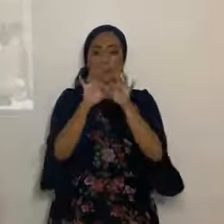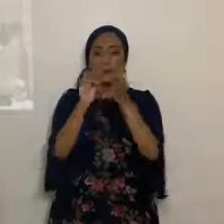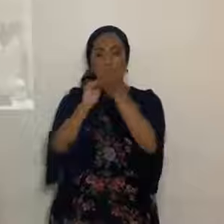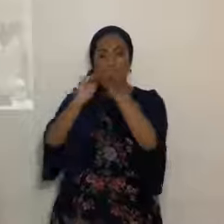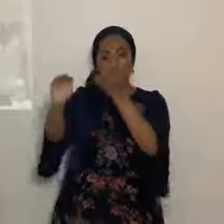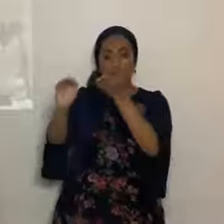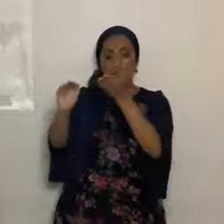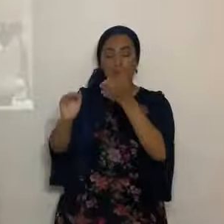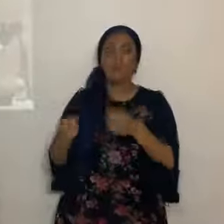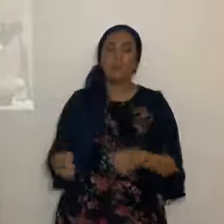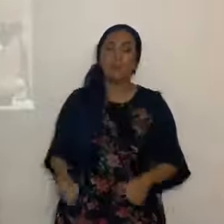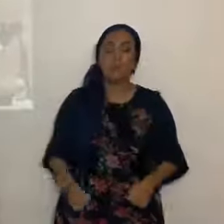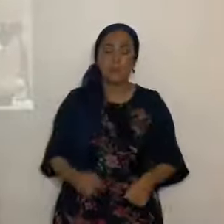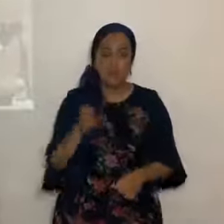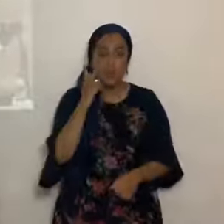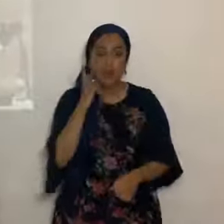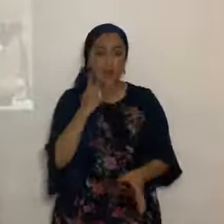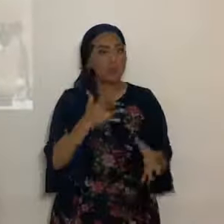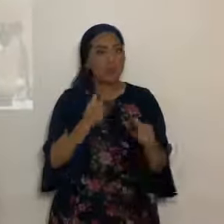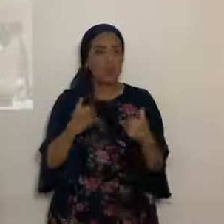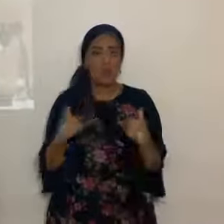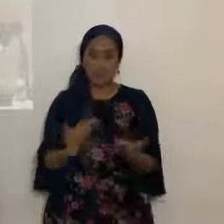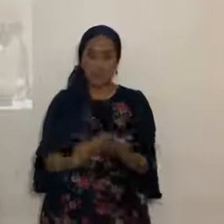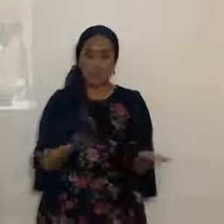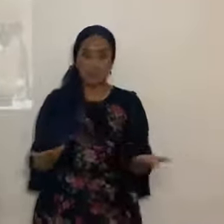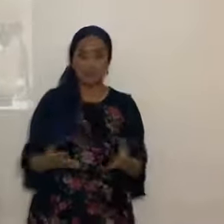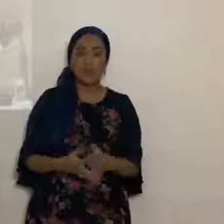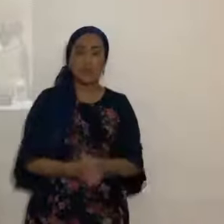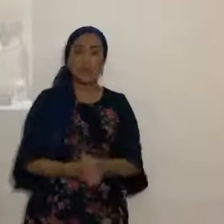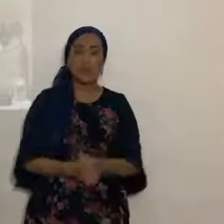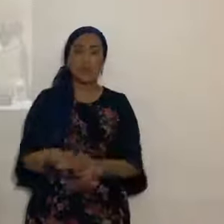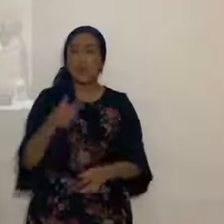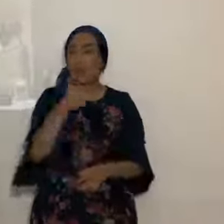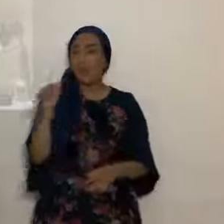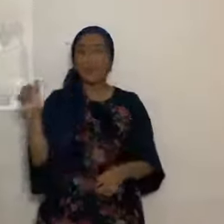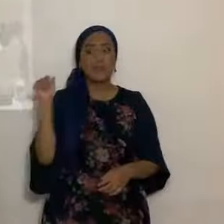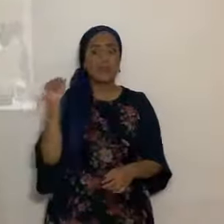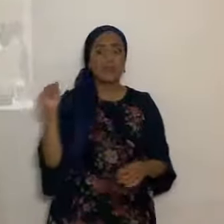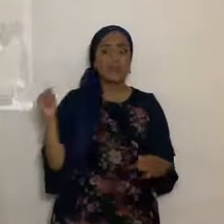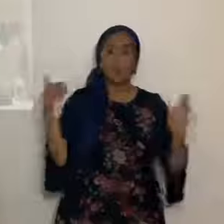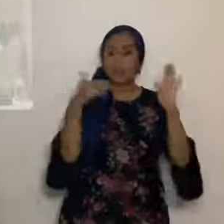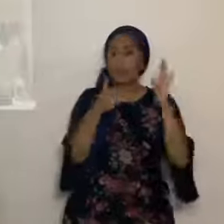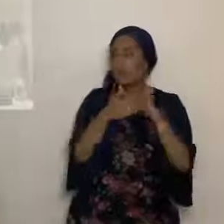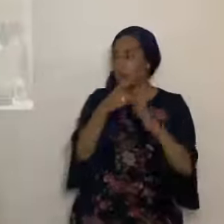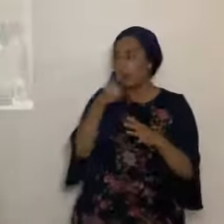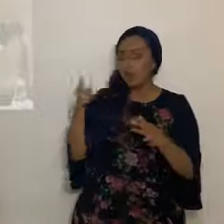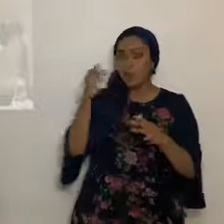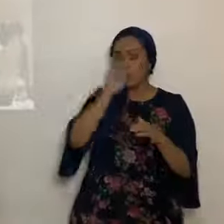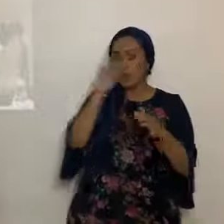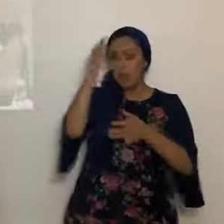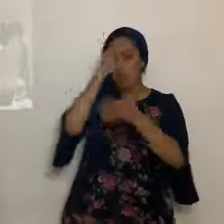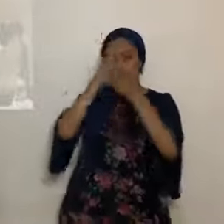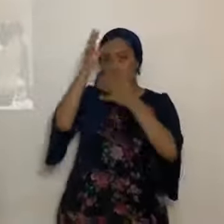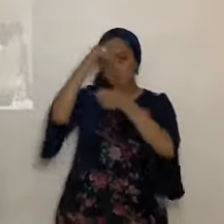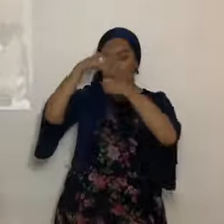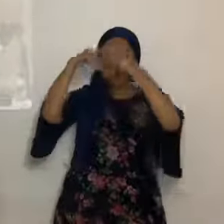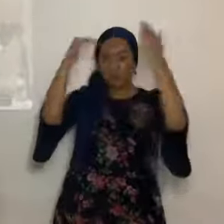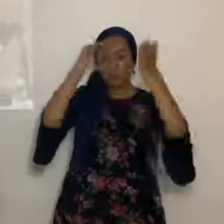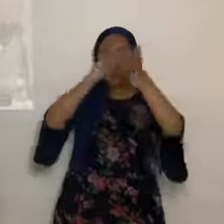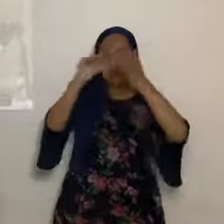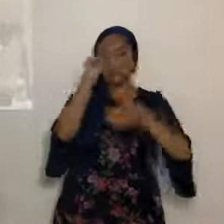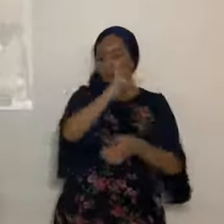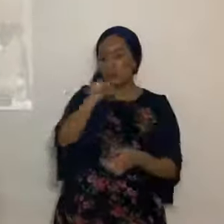cuenta? Luego está aquí. Si tenéis algo contra alguno, para que también vuestro Padre que está en los cielos os perdone a